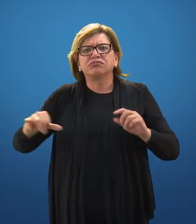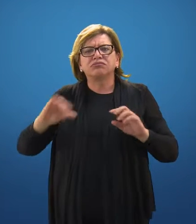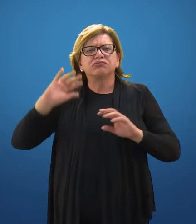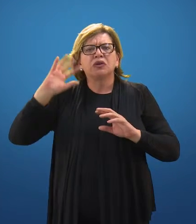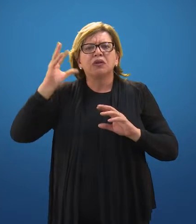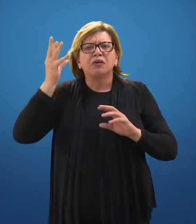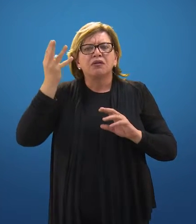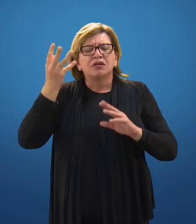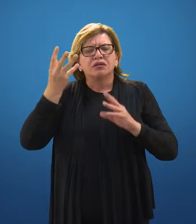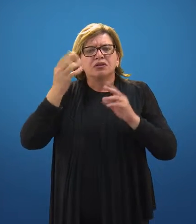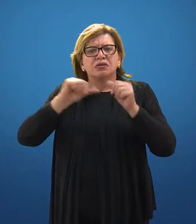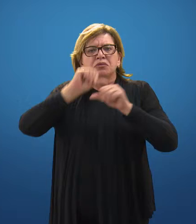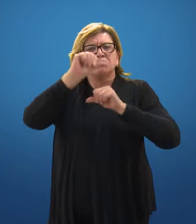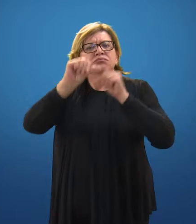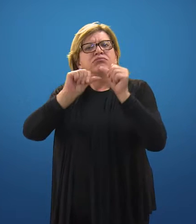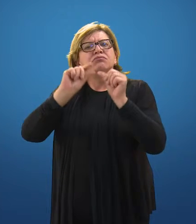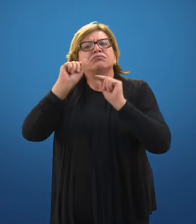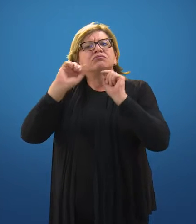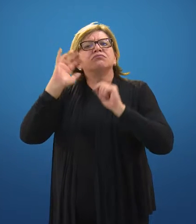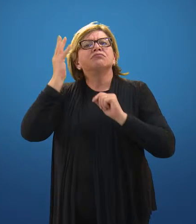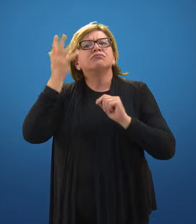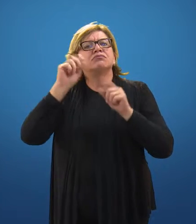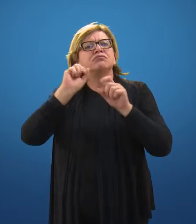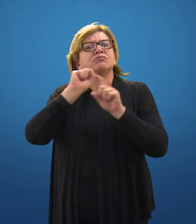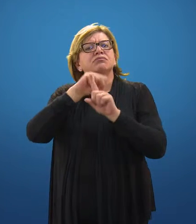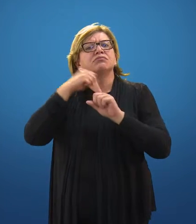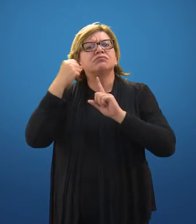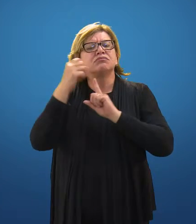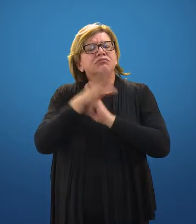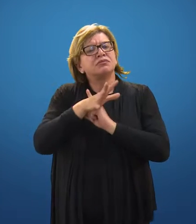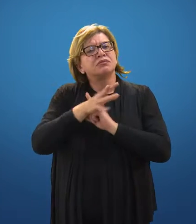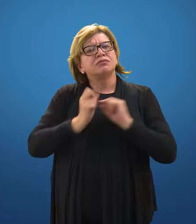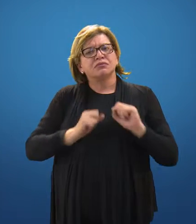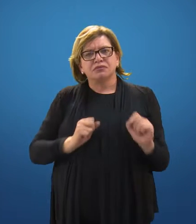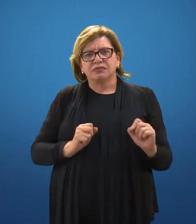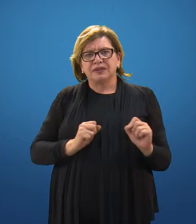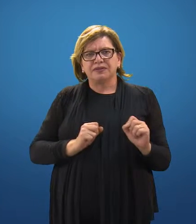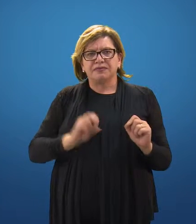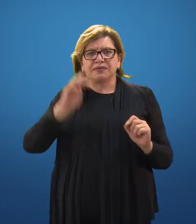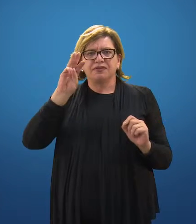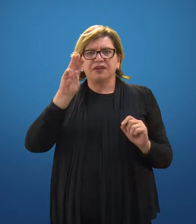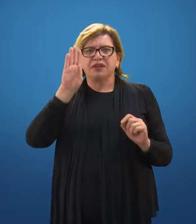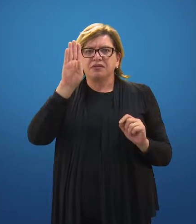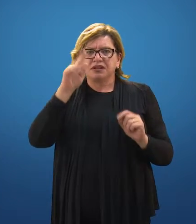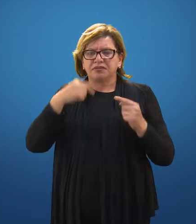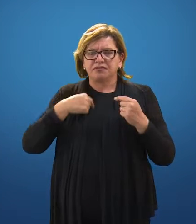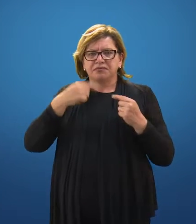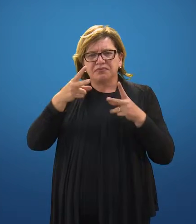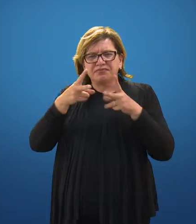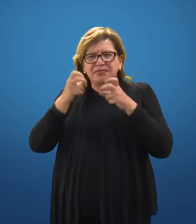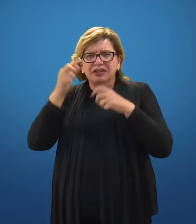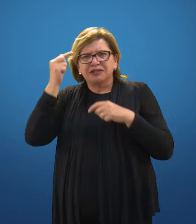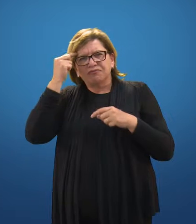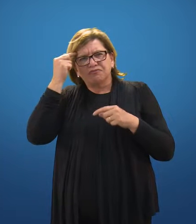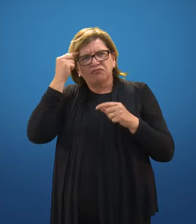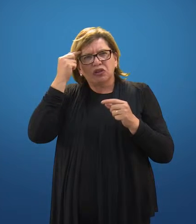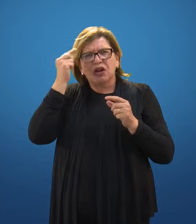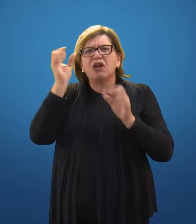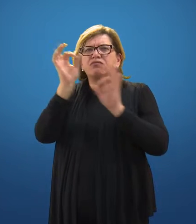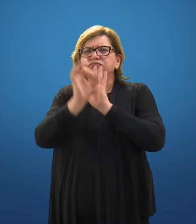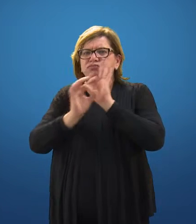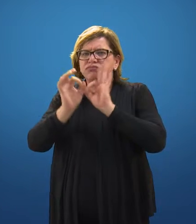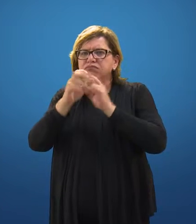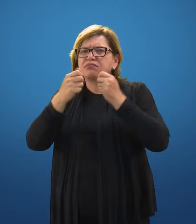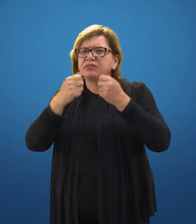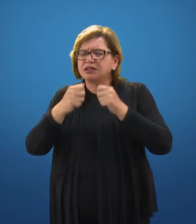essa alteração, com essa nova lógica das coisas? Ele vê na racionalização essa nova ótica.